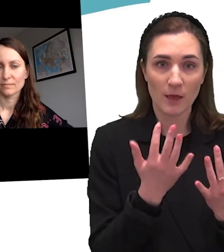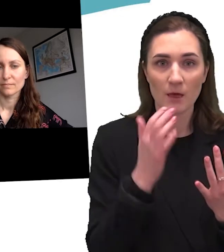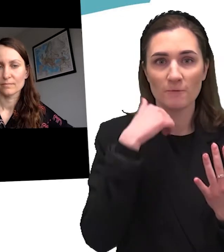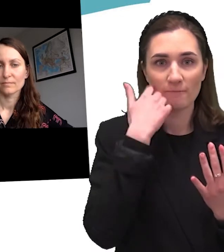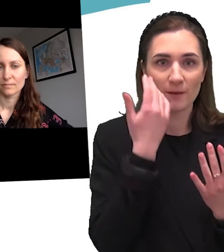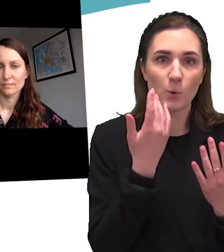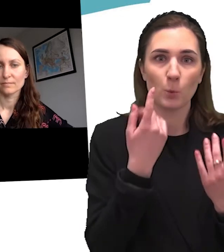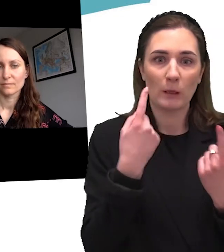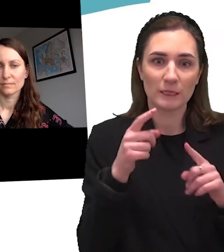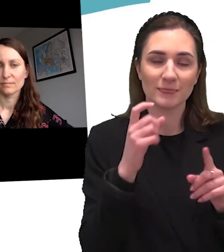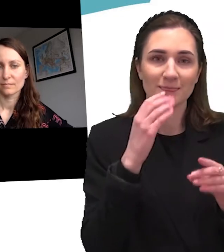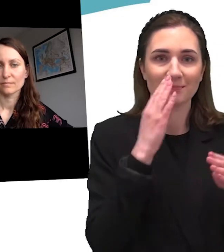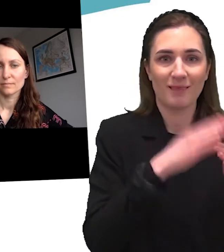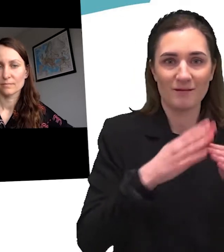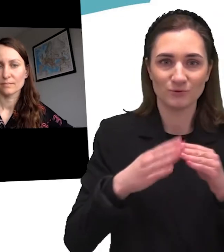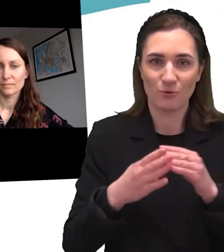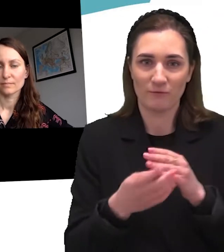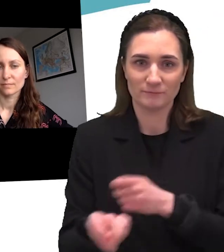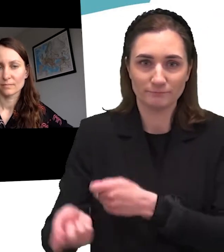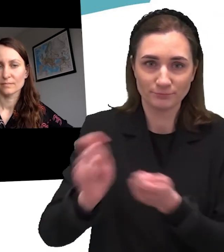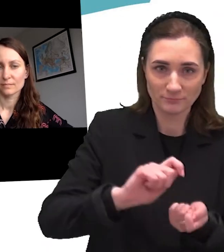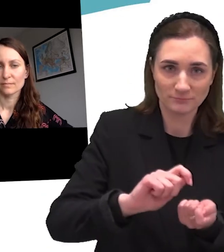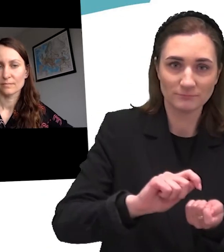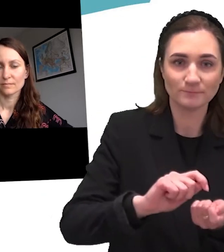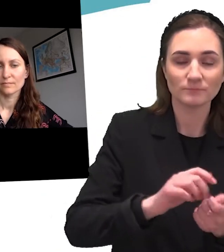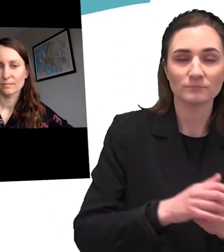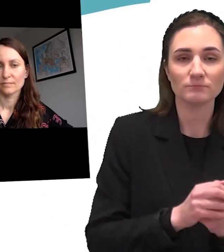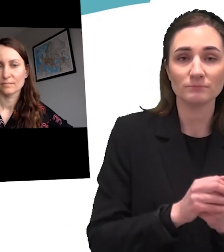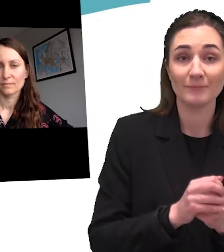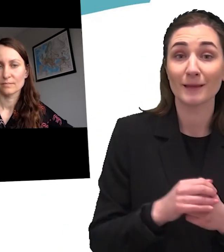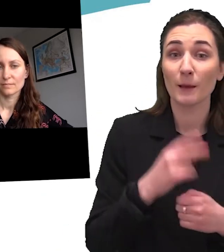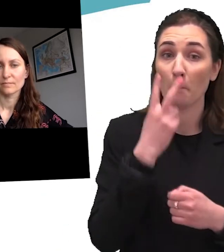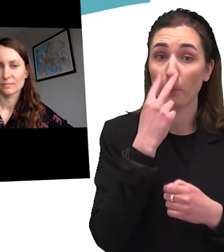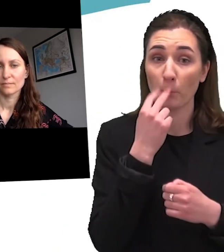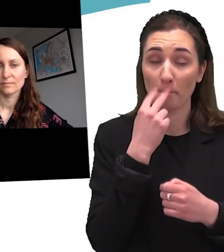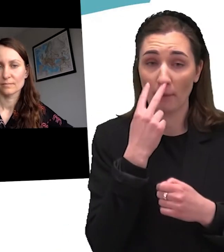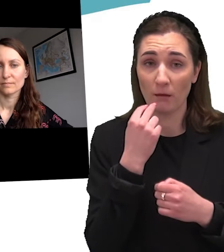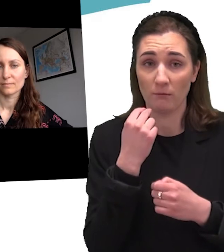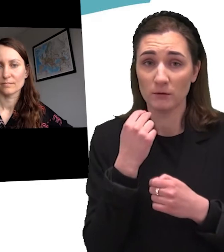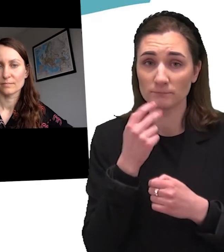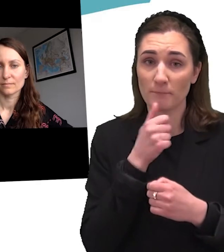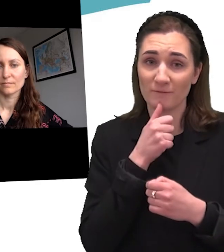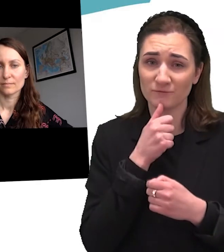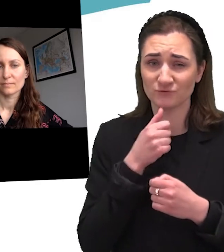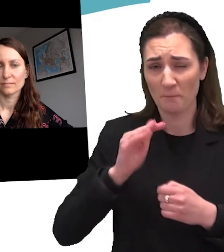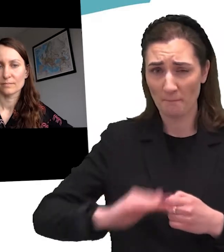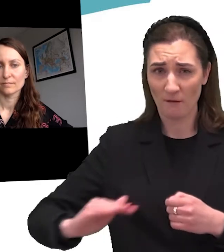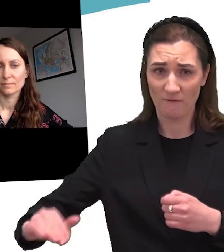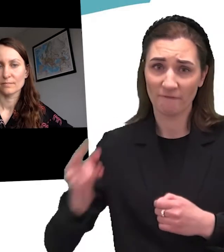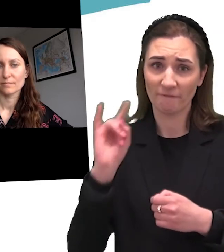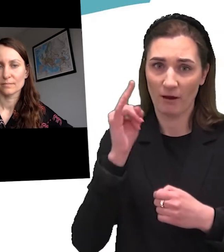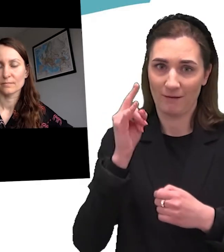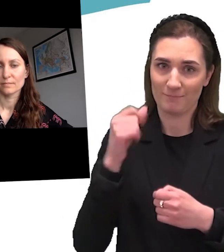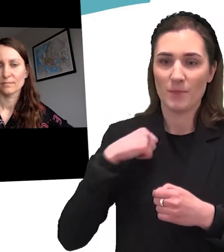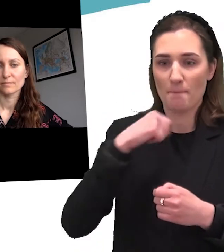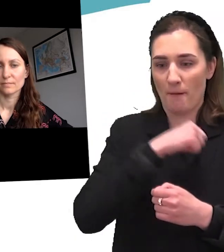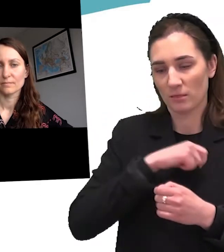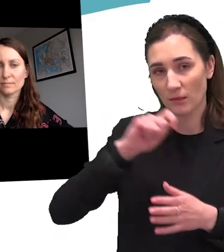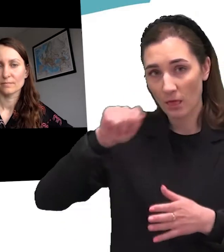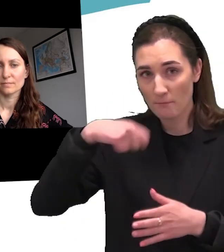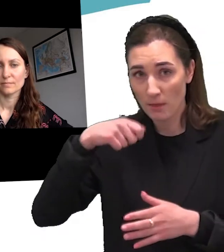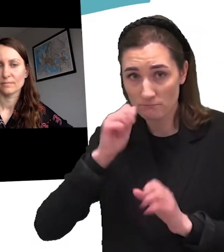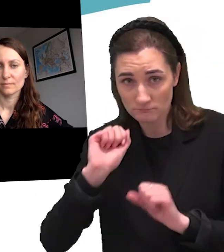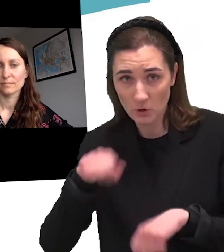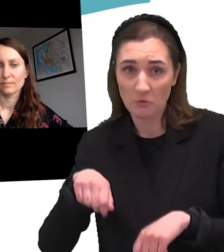reikia išvirti ir paskui visas kitas daržovės dėti, nes kitaip pervers, tai tas pupelės atidedam ir, pavyzdžiui,